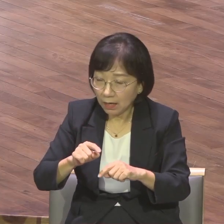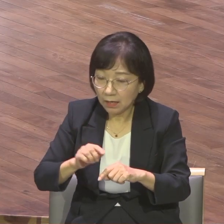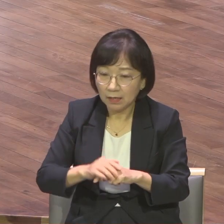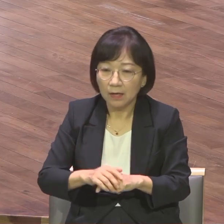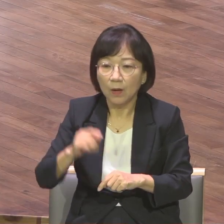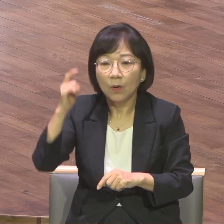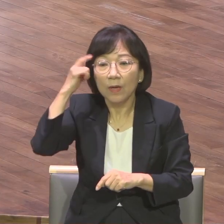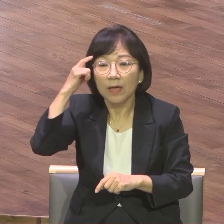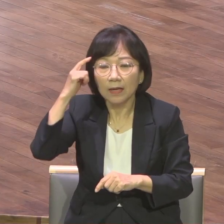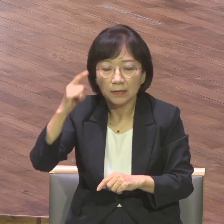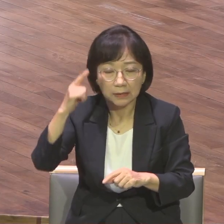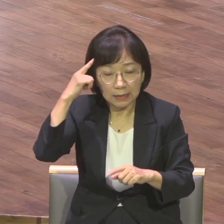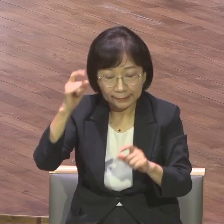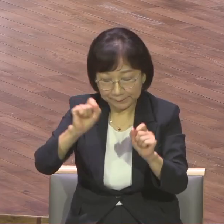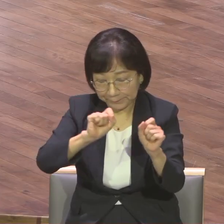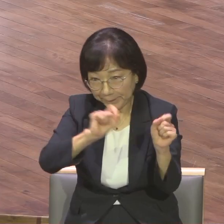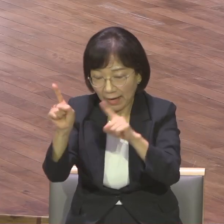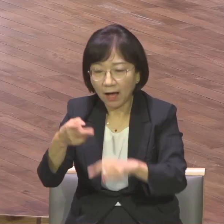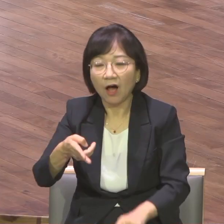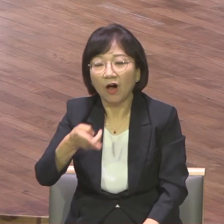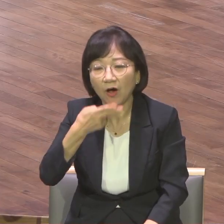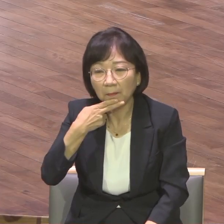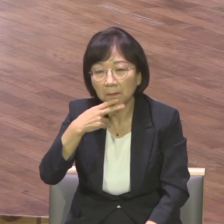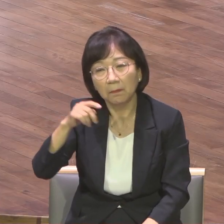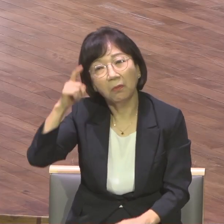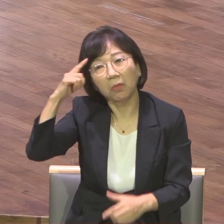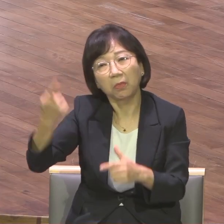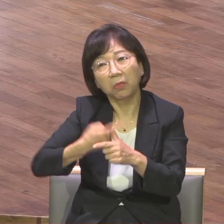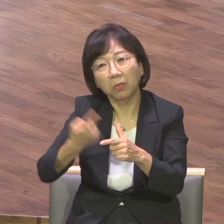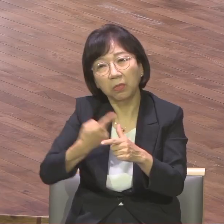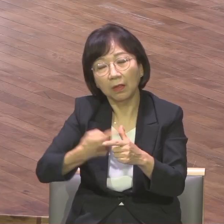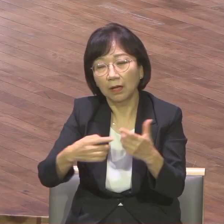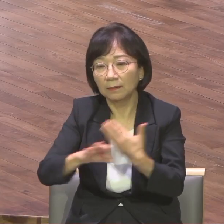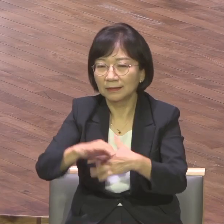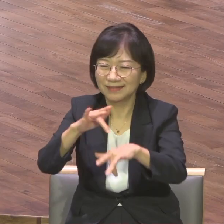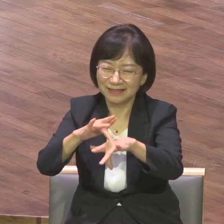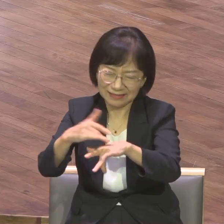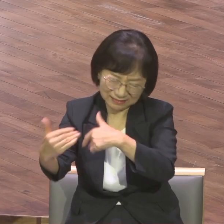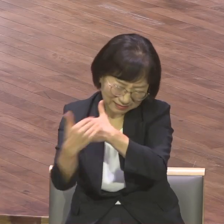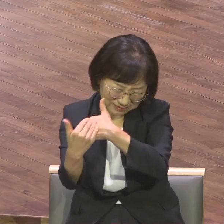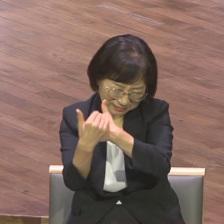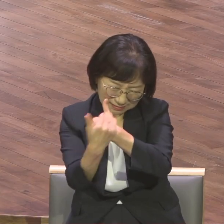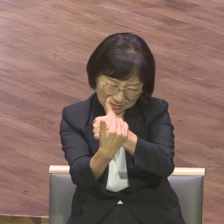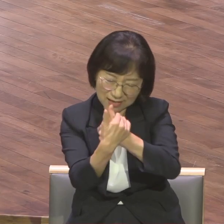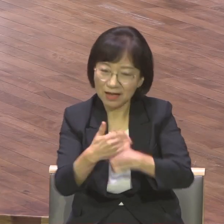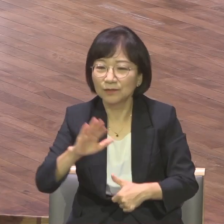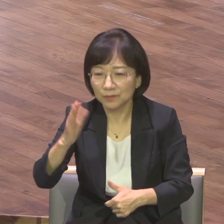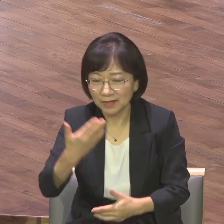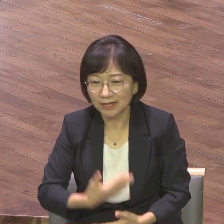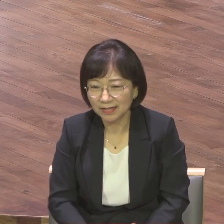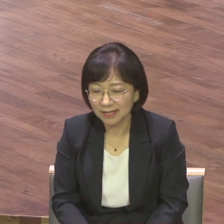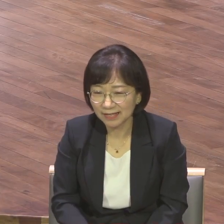파상 공격을 당하기 때문이다. 다 당했잖아요, 지금. 당하고 있잖아요.